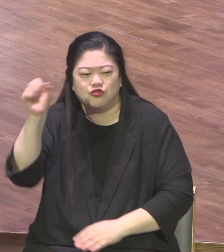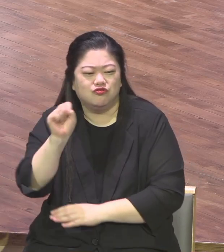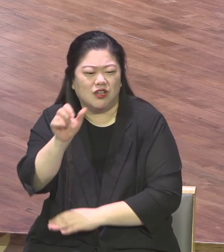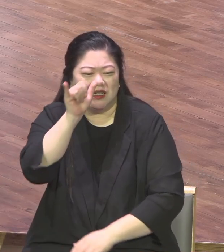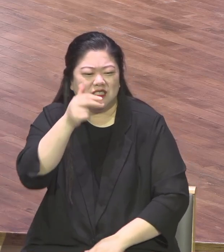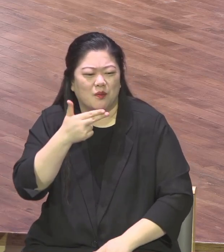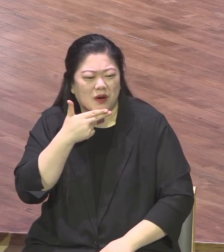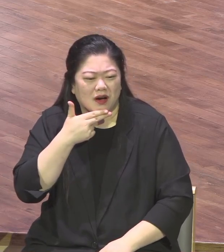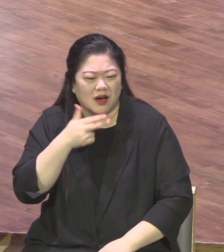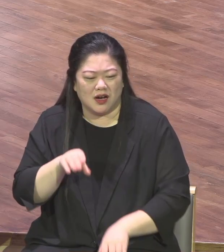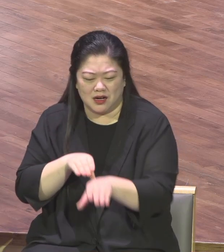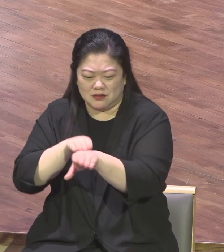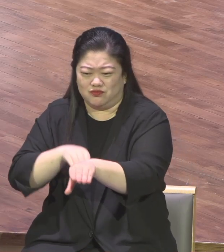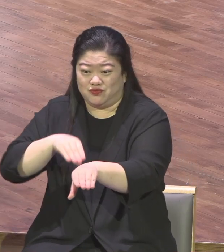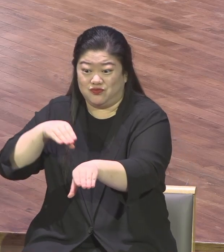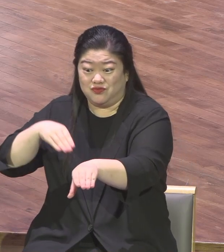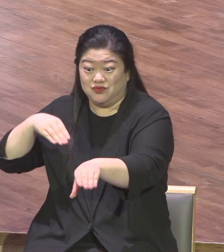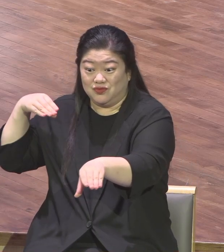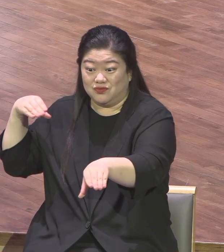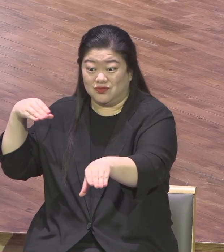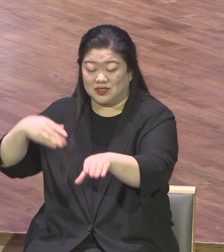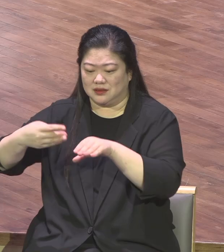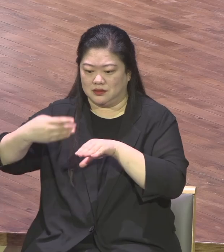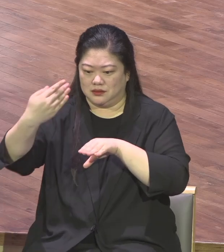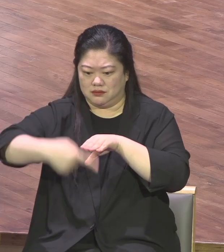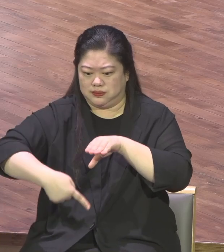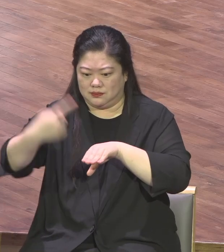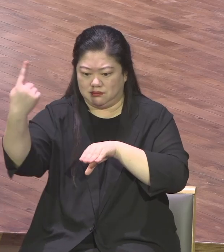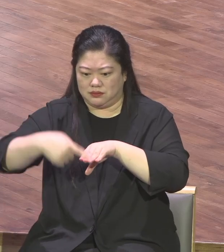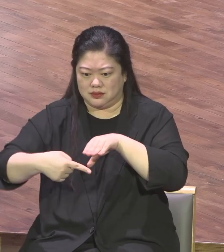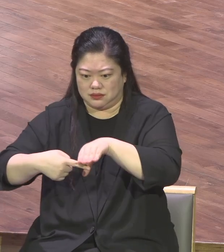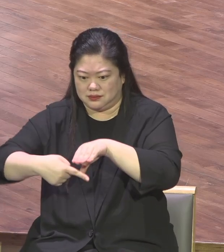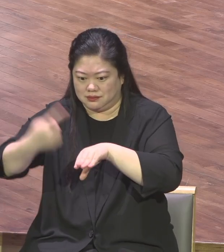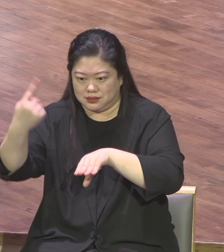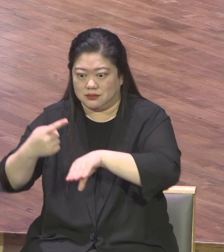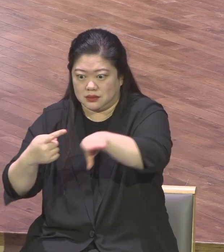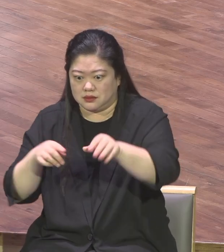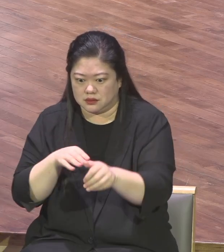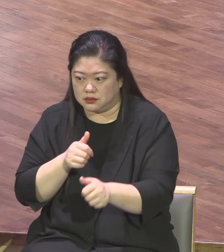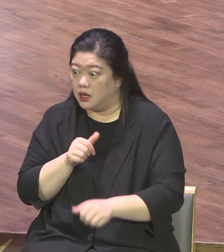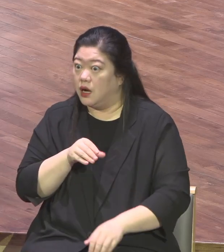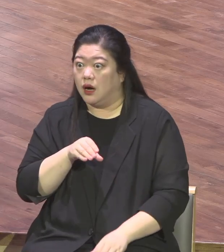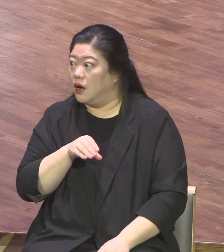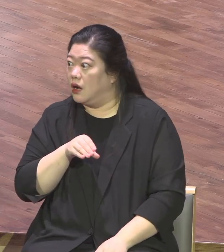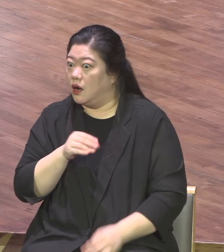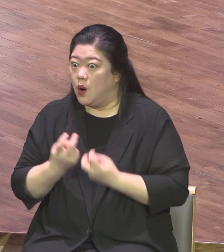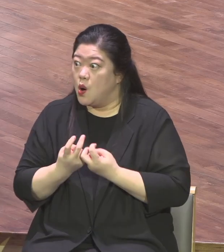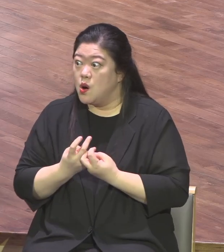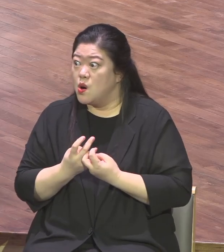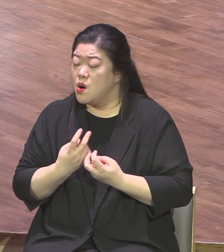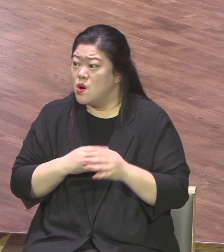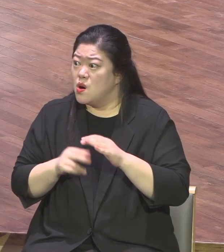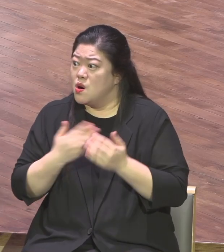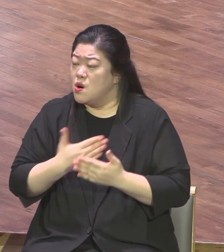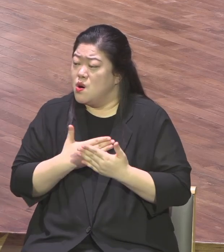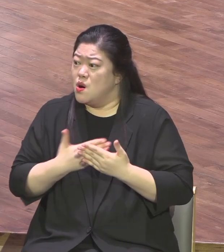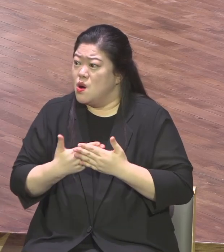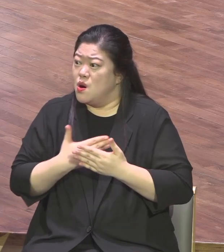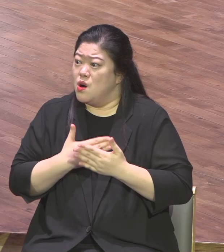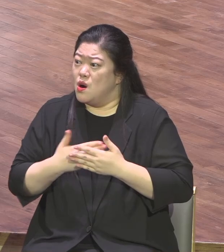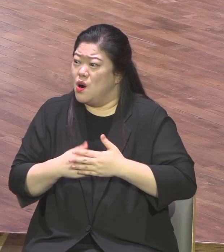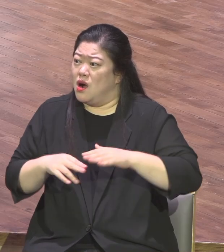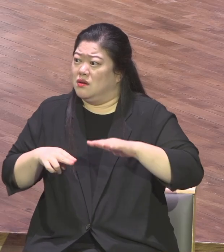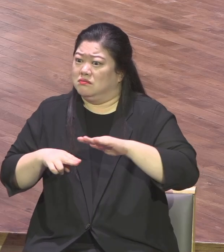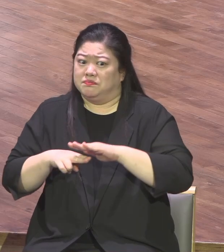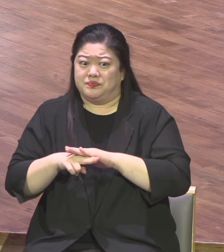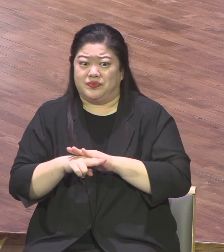저 뒤에 보니까 막 경찰이 있어가지고 조사를 하거든. 그 지푸레 놀래갖고 도망가다가 저 도망가다 잡힌 게 이 수배자라